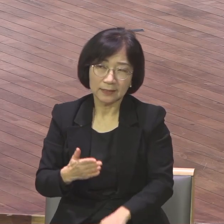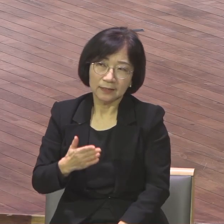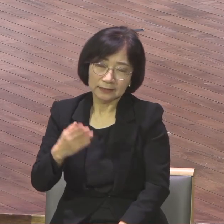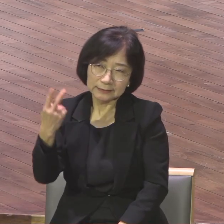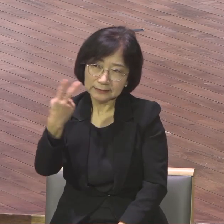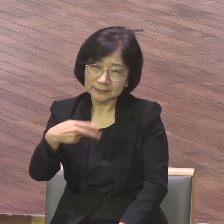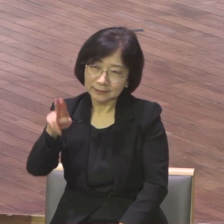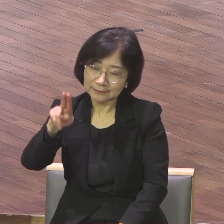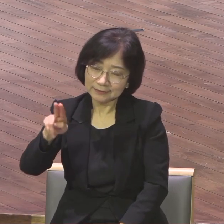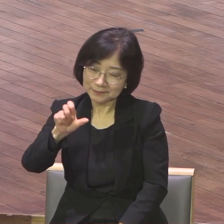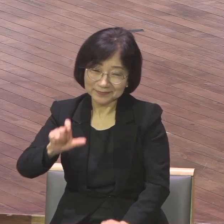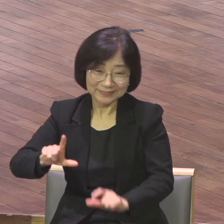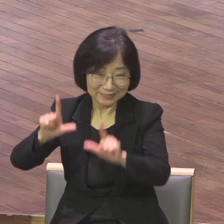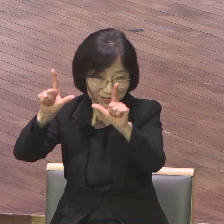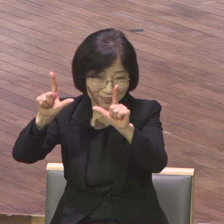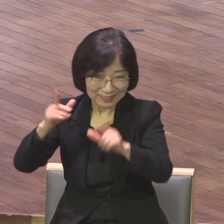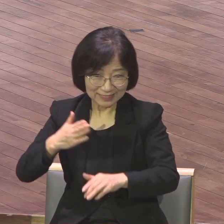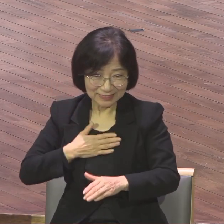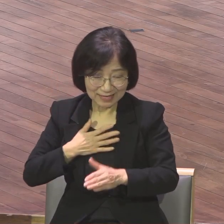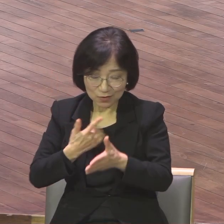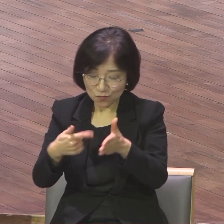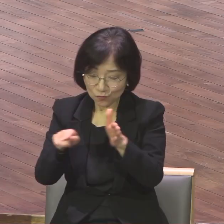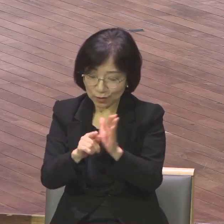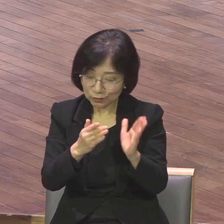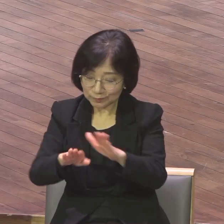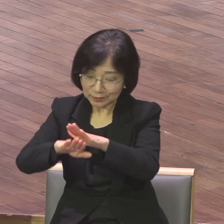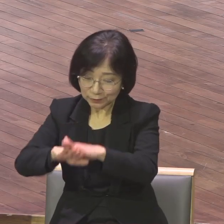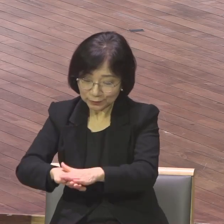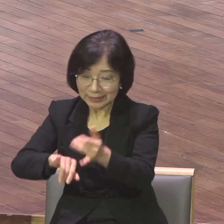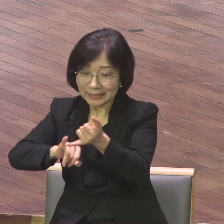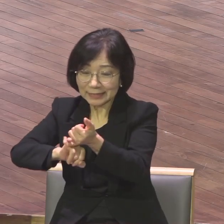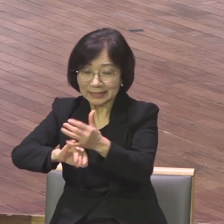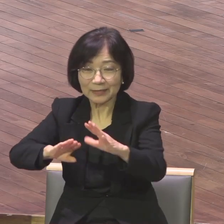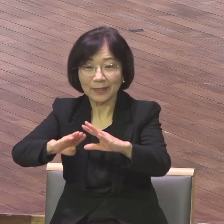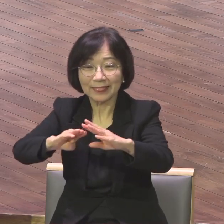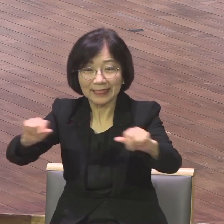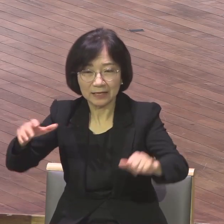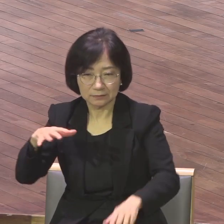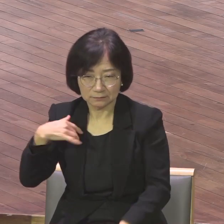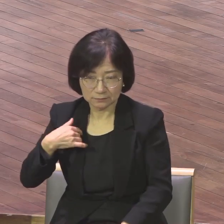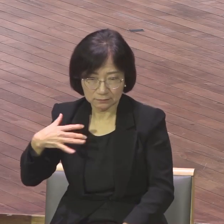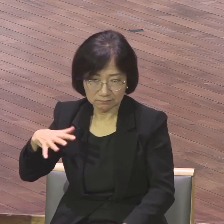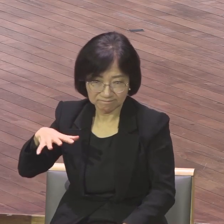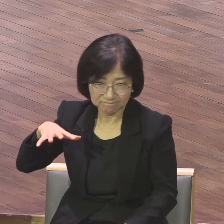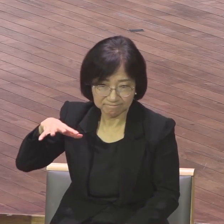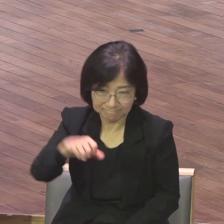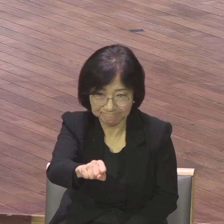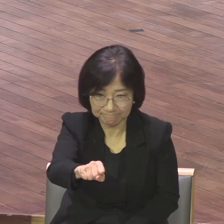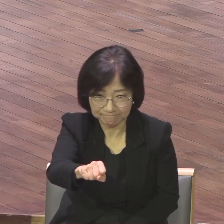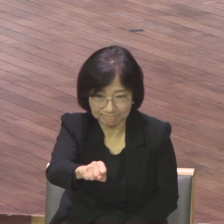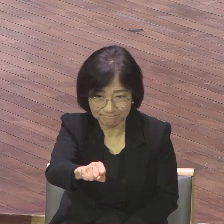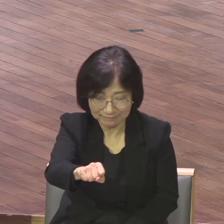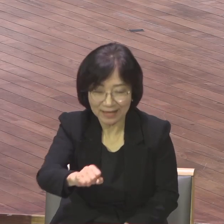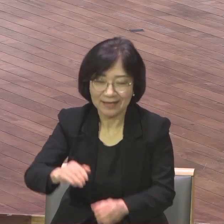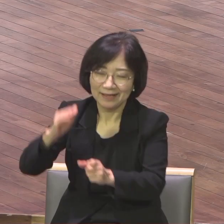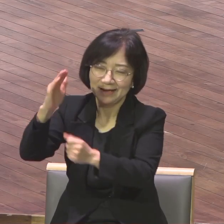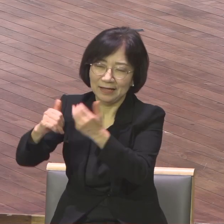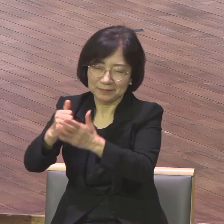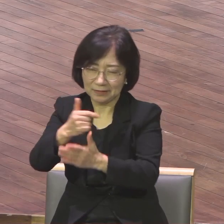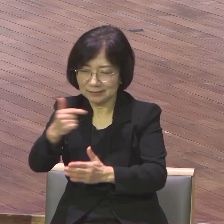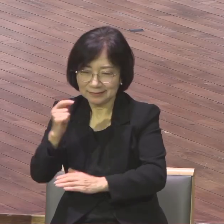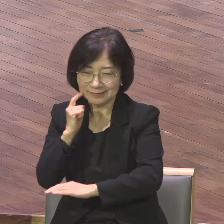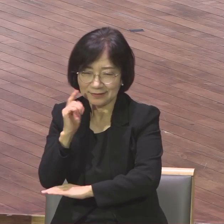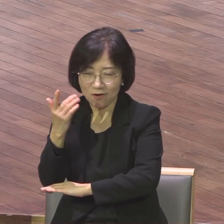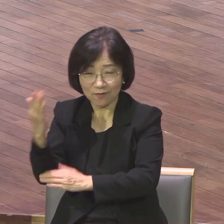위해 예배해 놓으신 약속의 땅을 차지하면서 하나님께 가장 영화롭게 하는